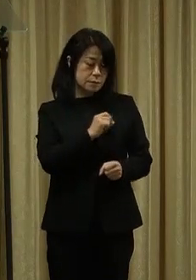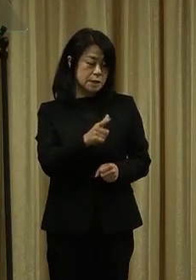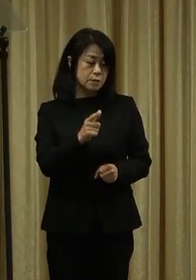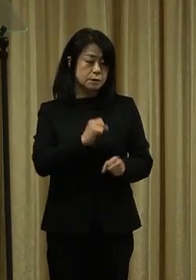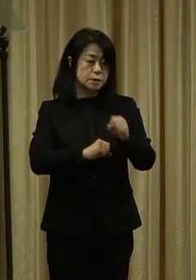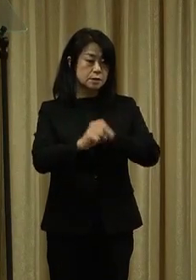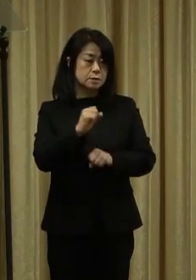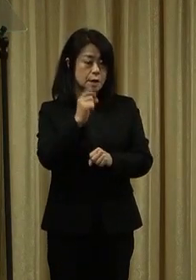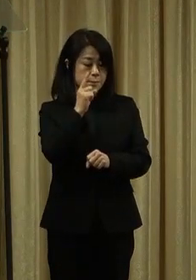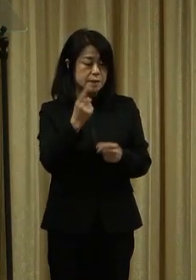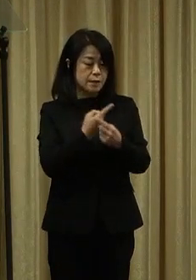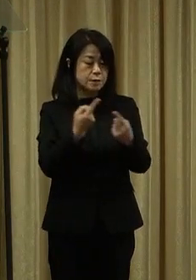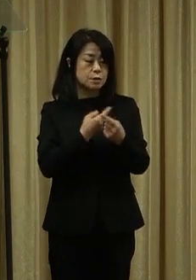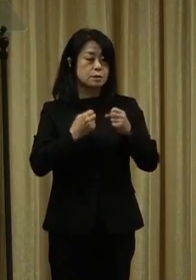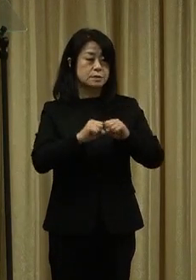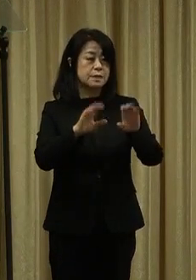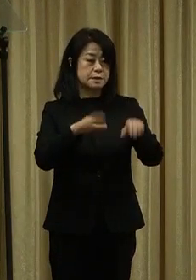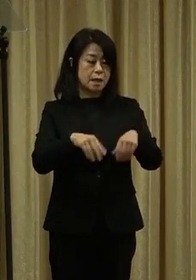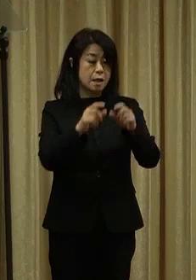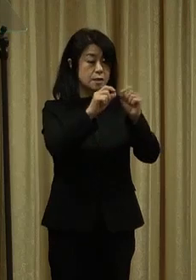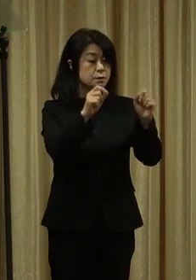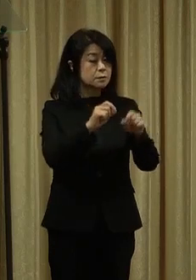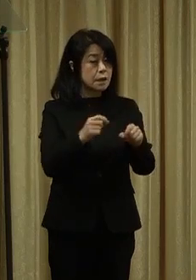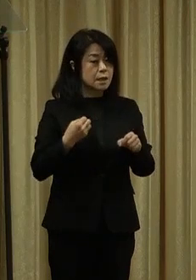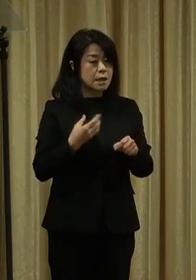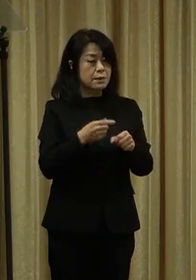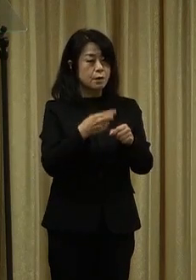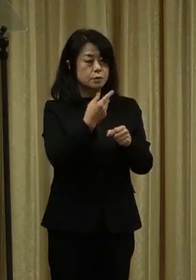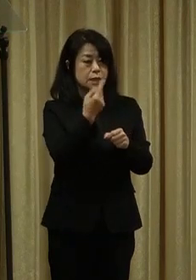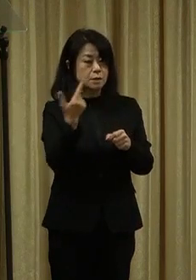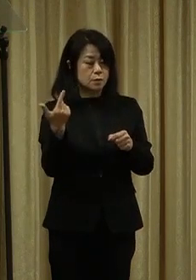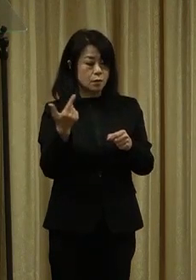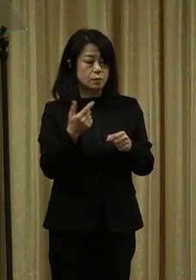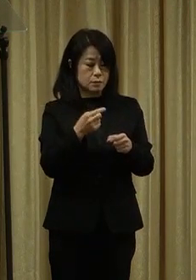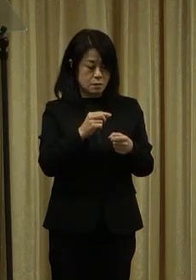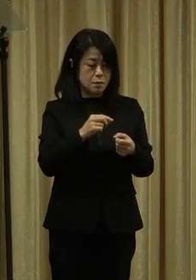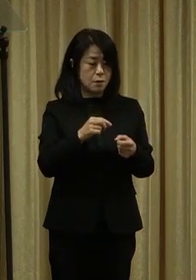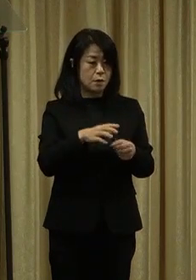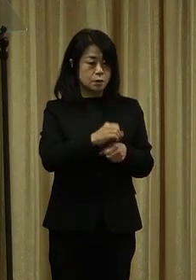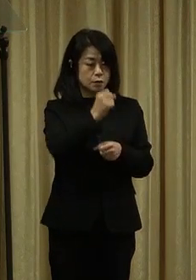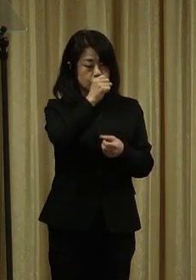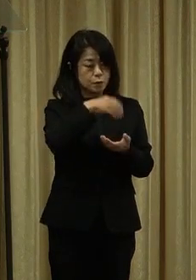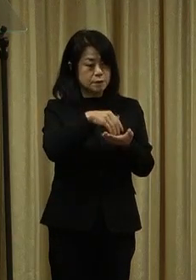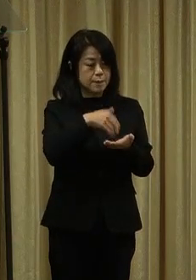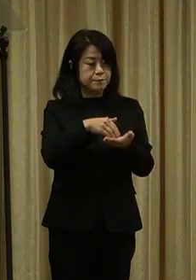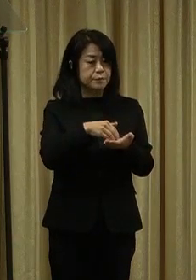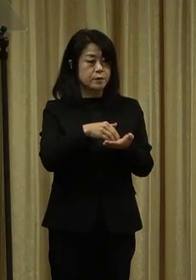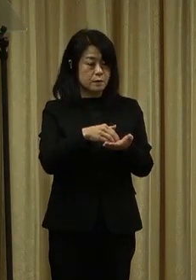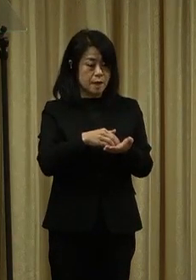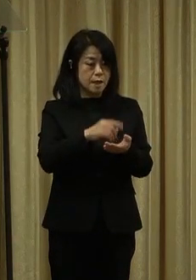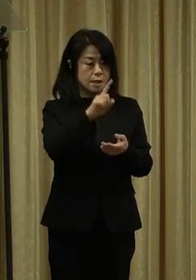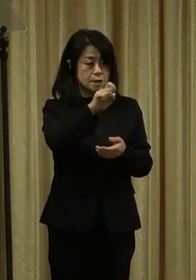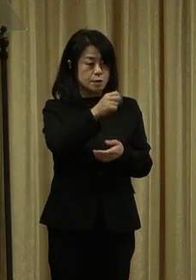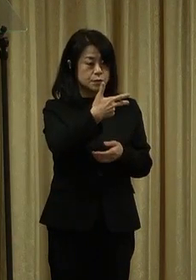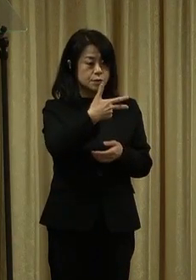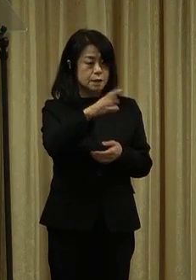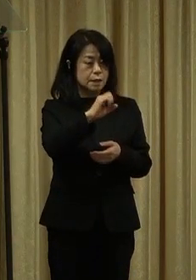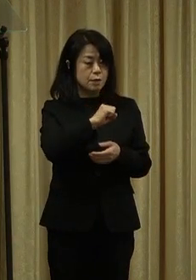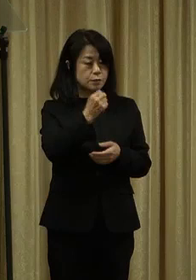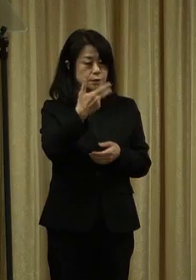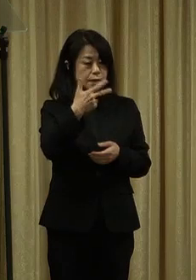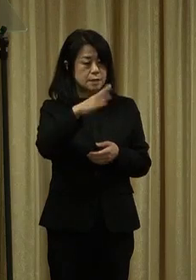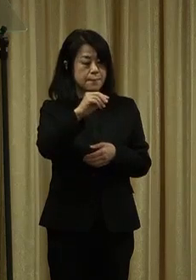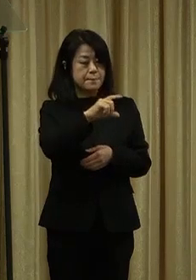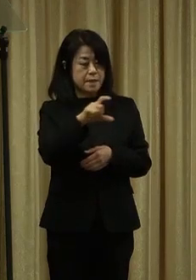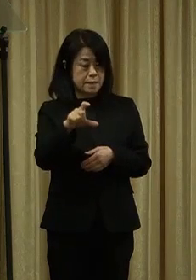です。その結果令和6年度当初予算における見直し額は事業費ベースで17億7000万円とな